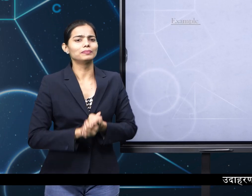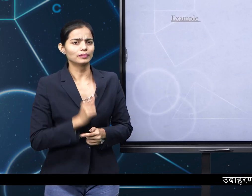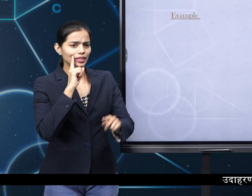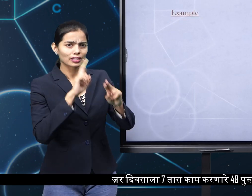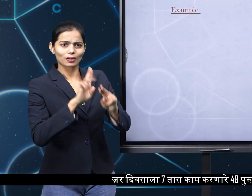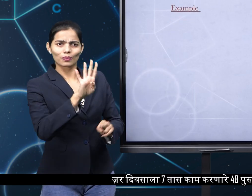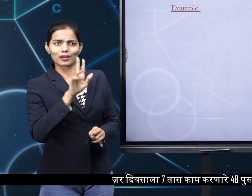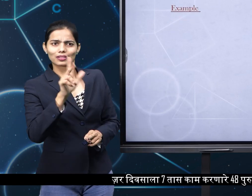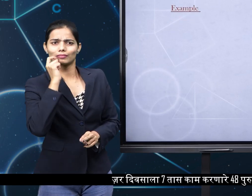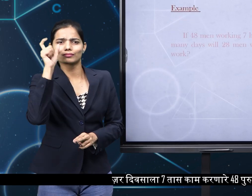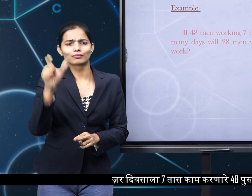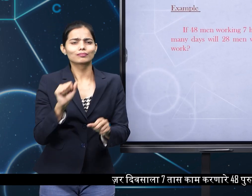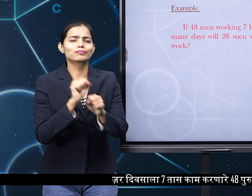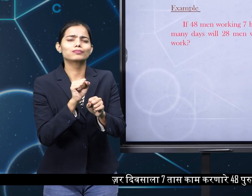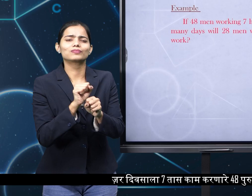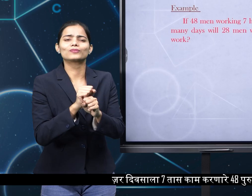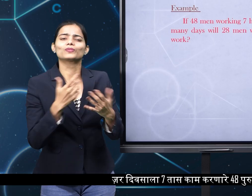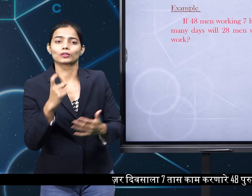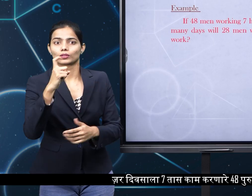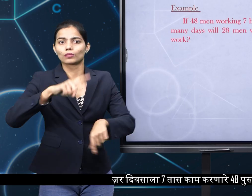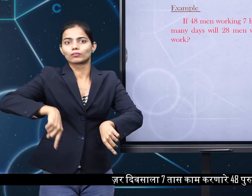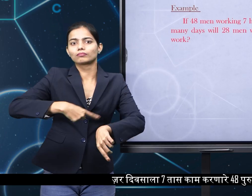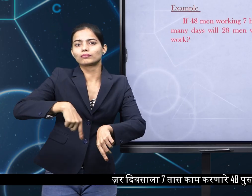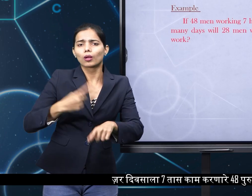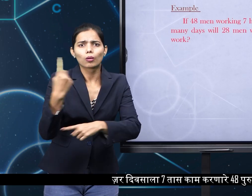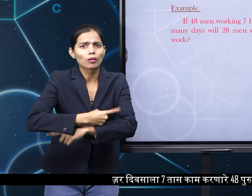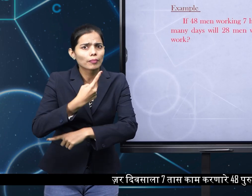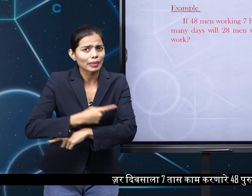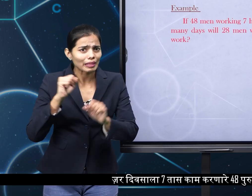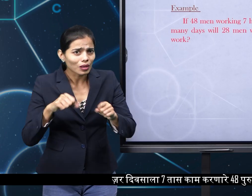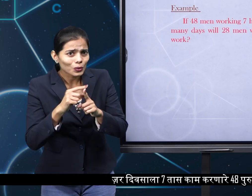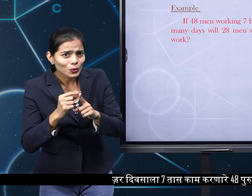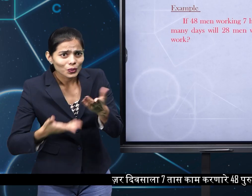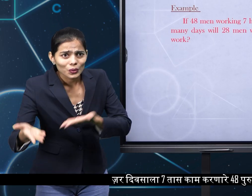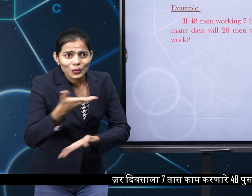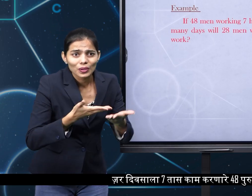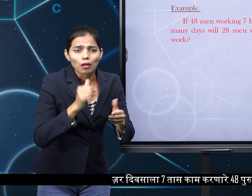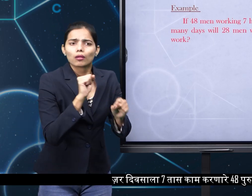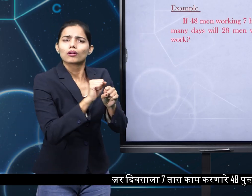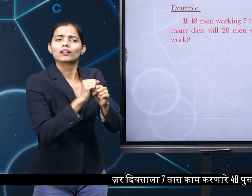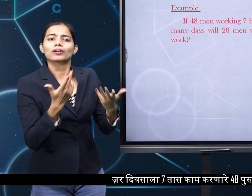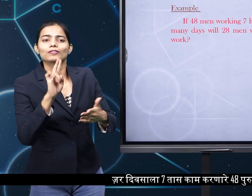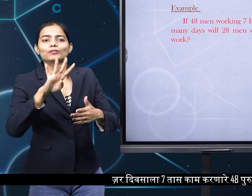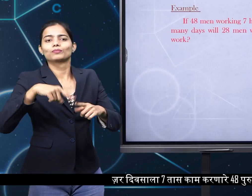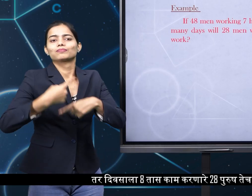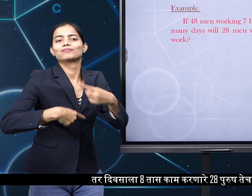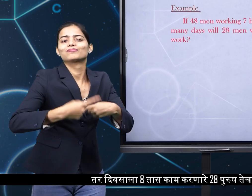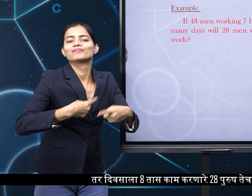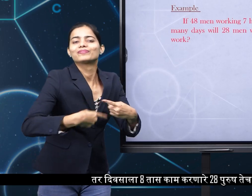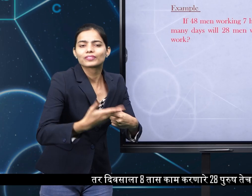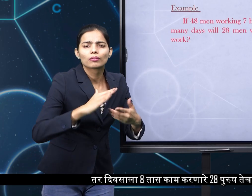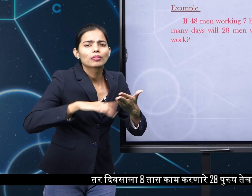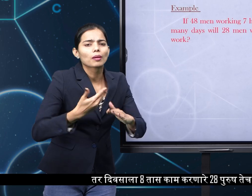उदाहरण. जर दिवसाला 7 तास काम करणारे 48 पुरुष 24 दिवसात काम करू शकतात,